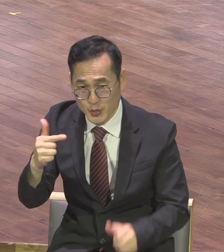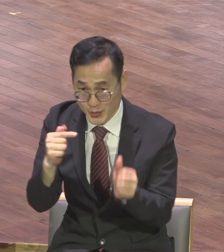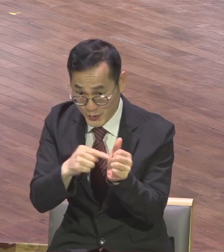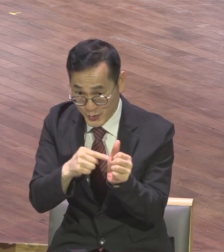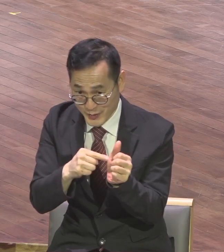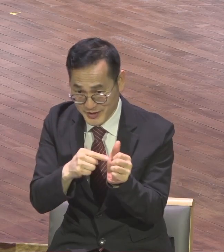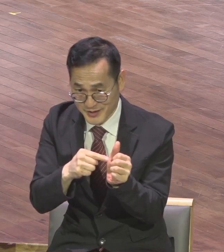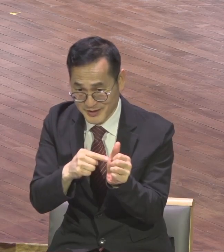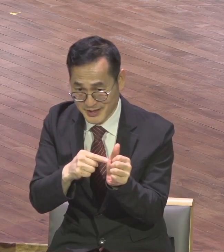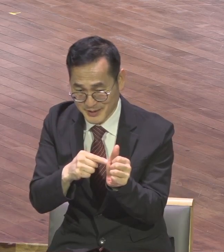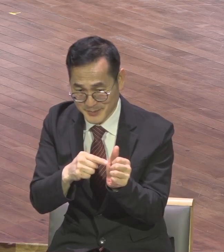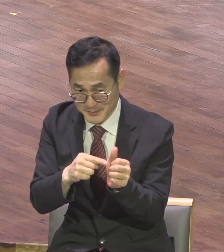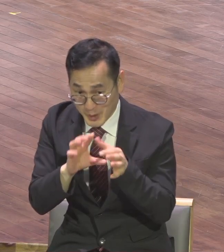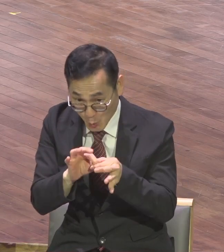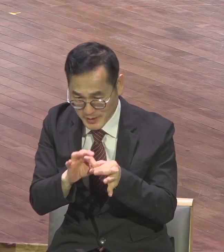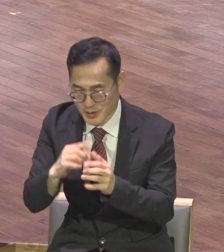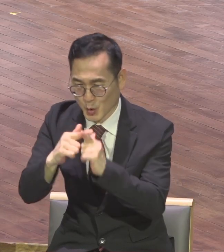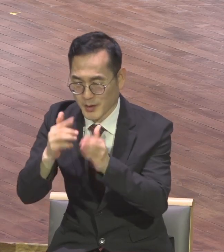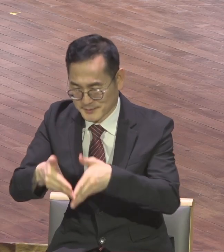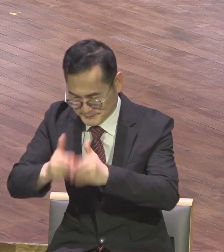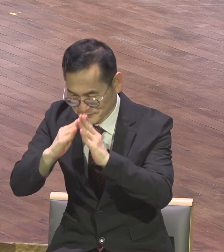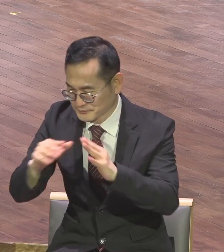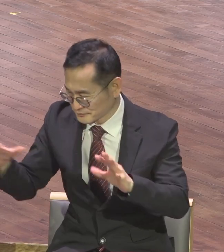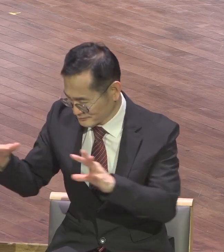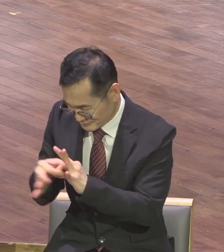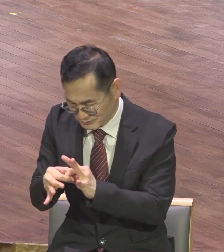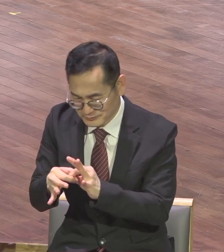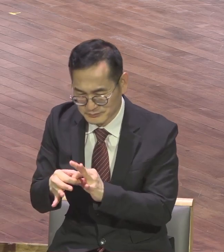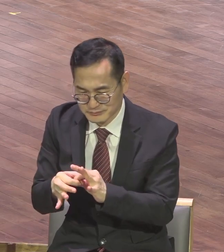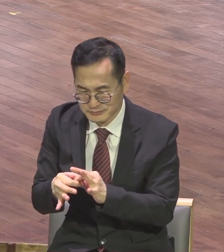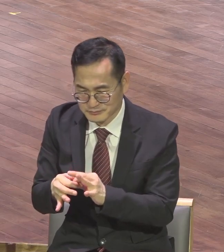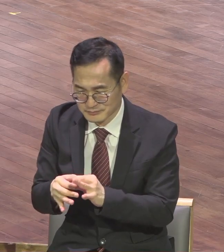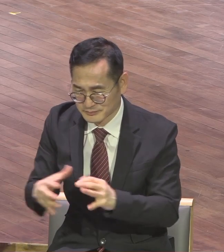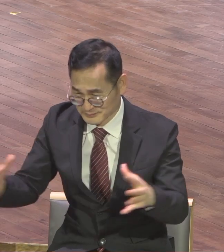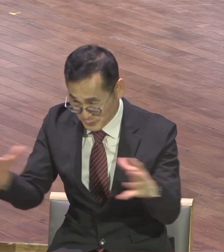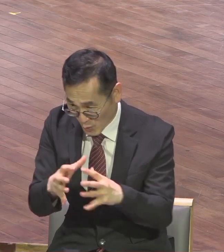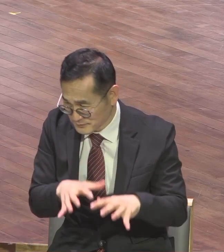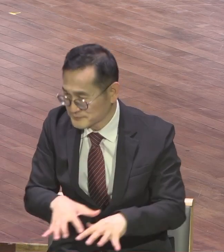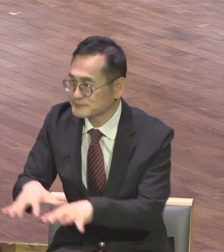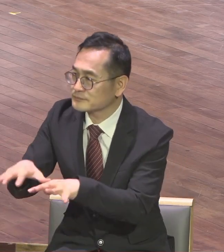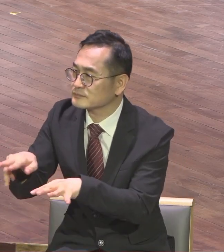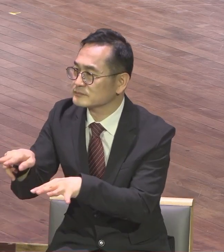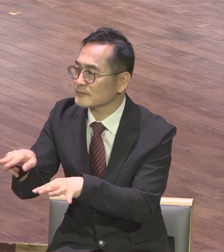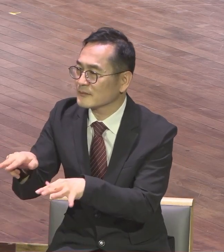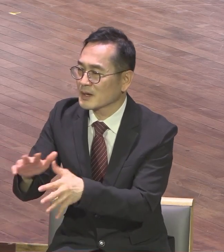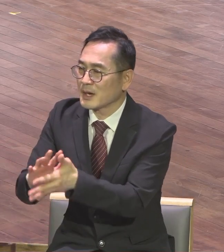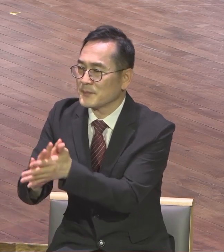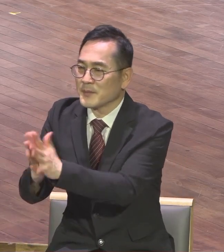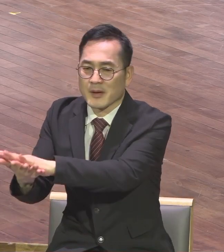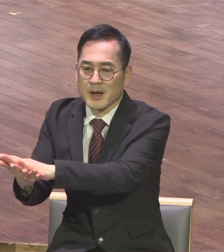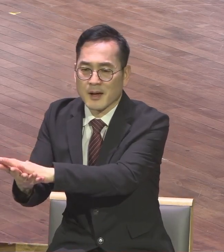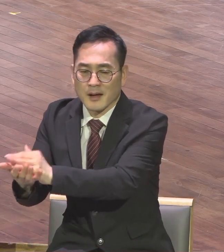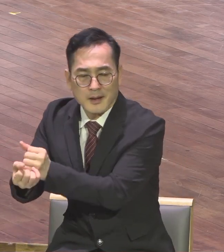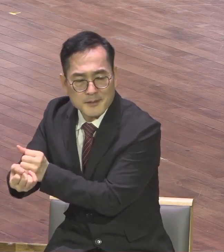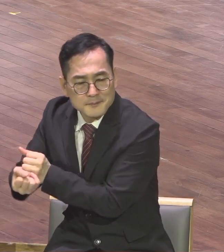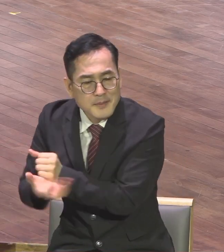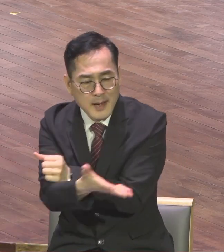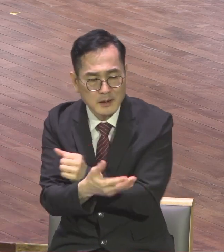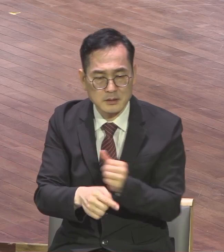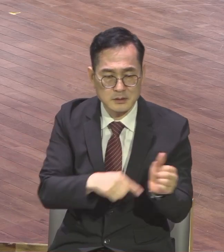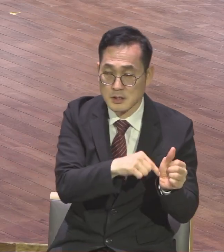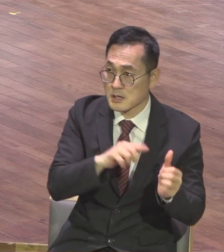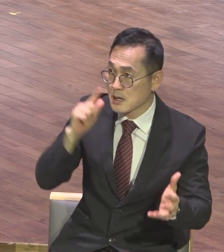교회 영적 이 지각변동 일으키는 삶을 살았다는 것입니다. 그 영향력이 얼마나